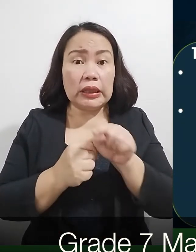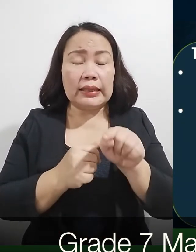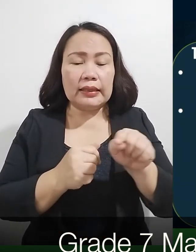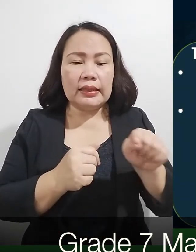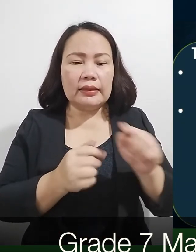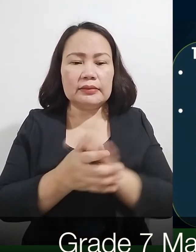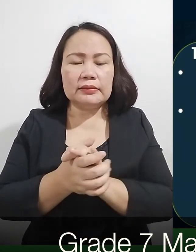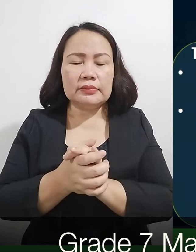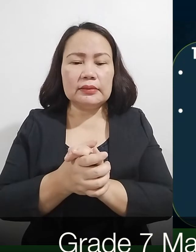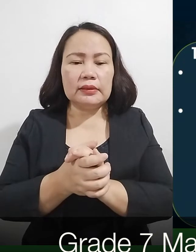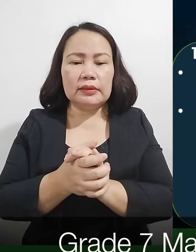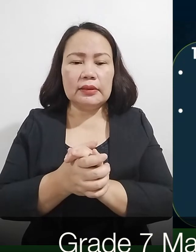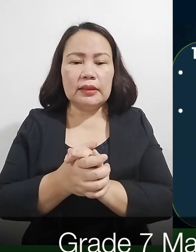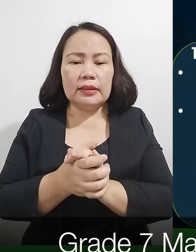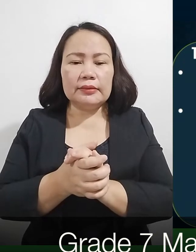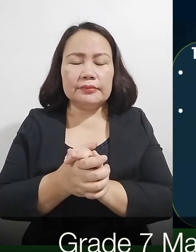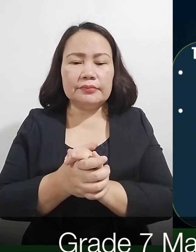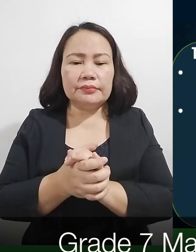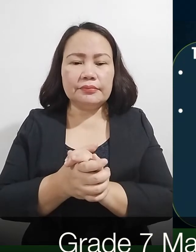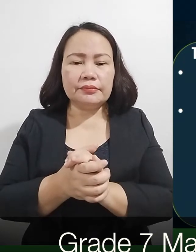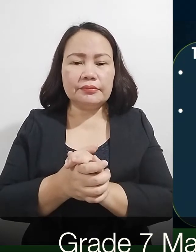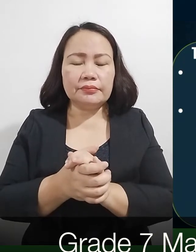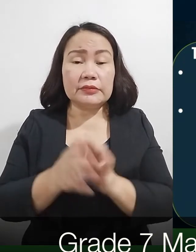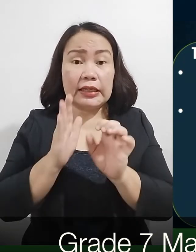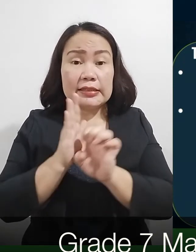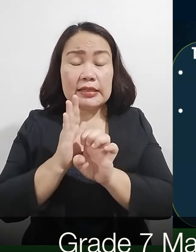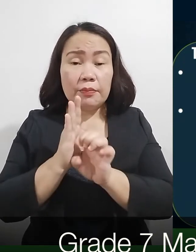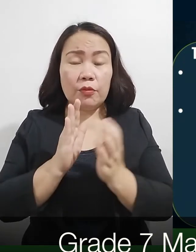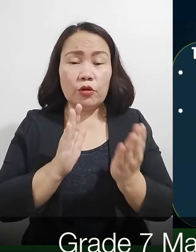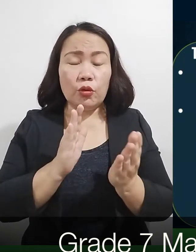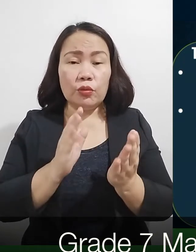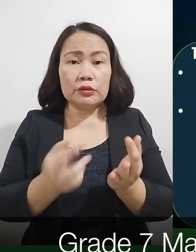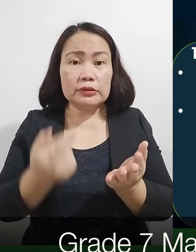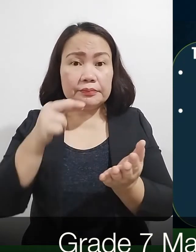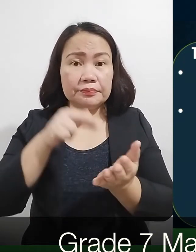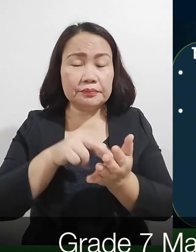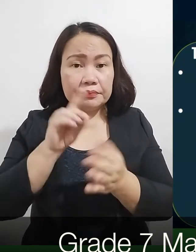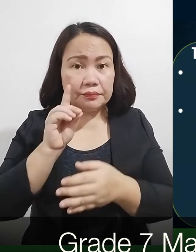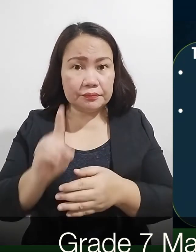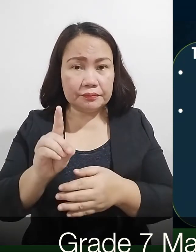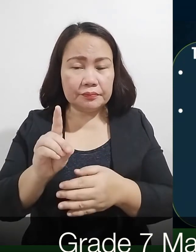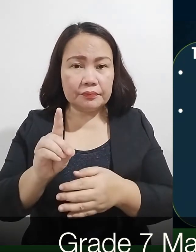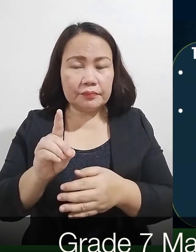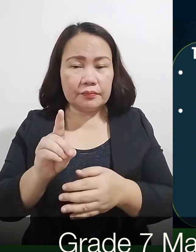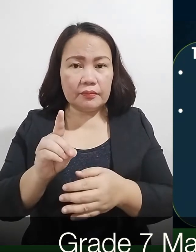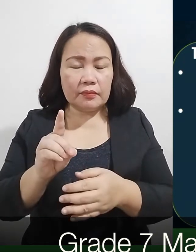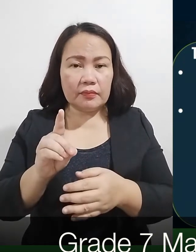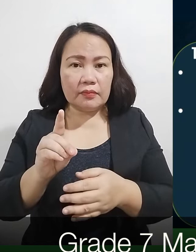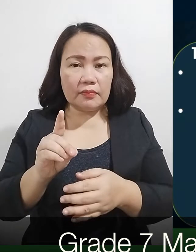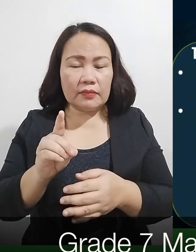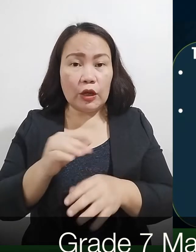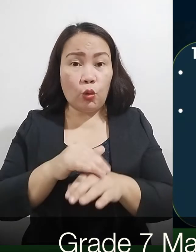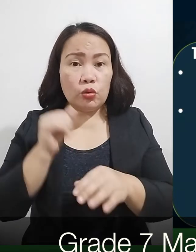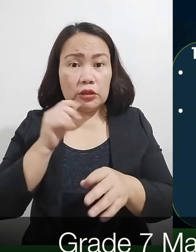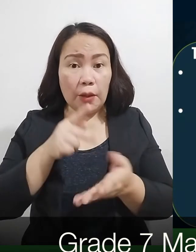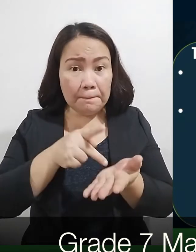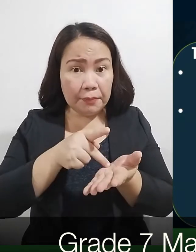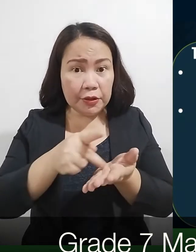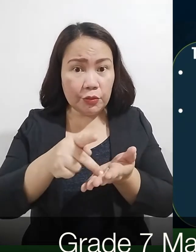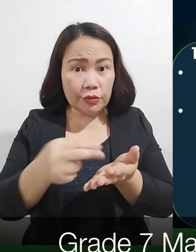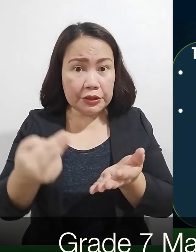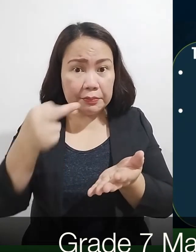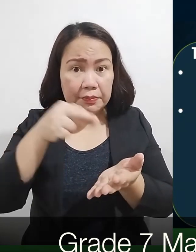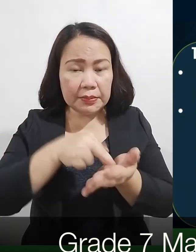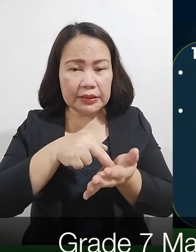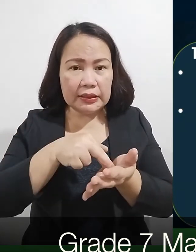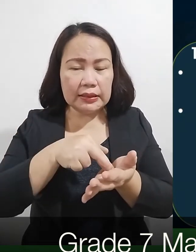na siyang dot, dot, dot. So, this is an example of repeating decimal under pure repeating. So, bakit siya